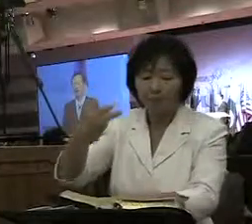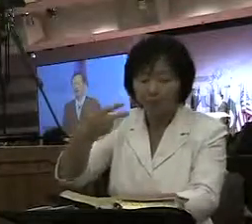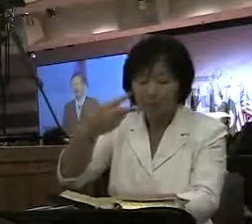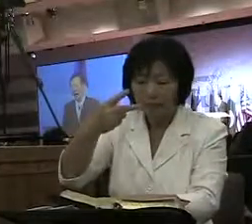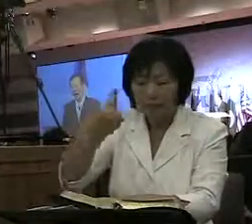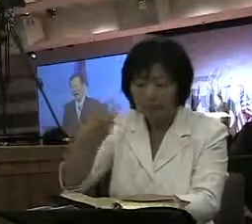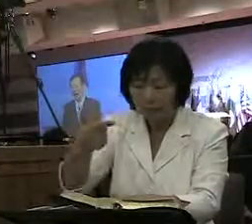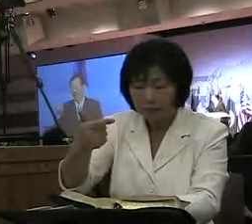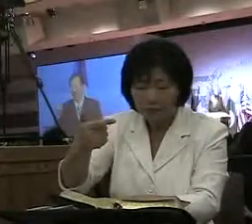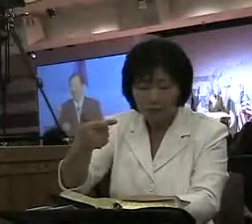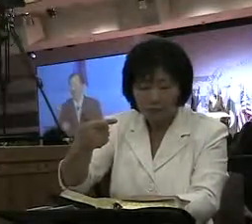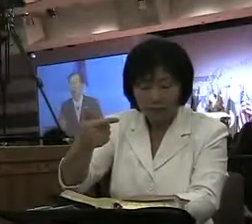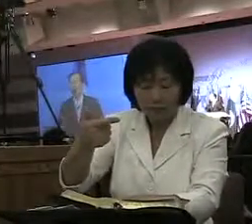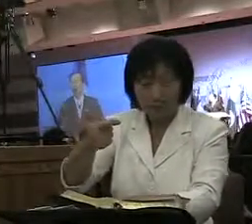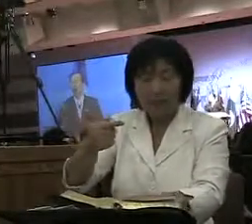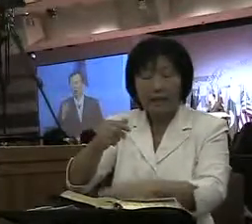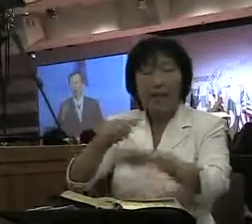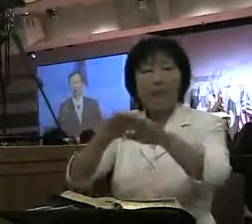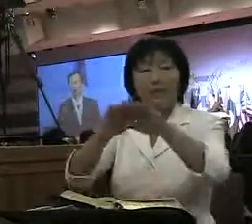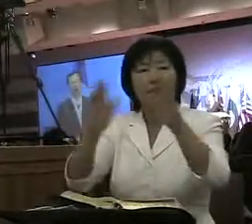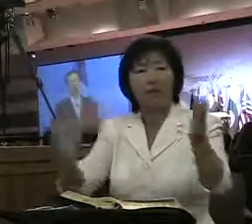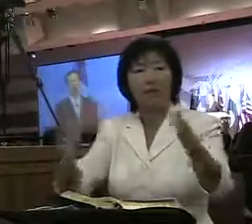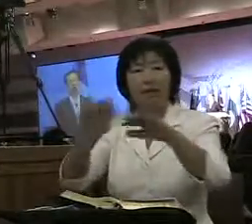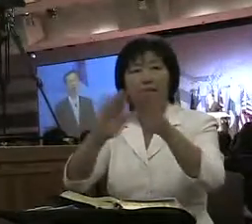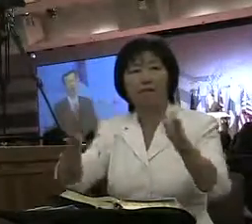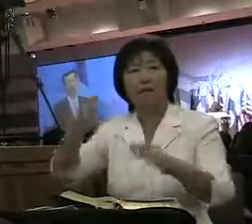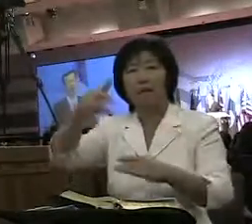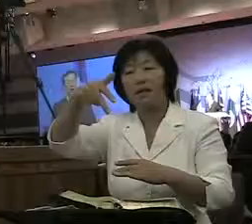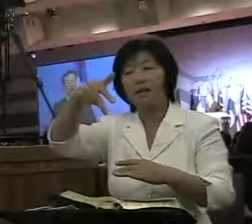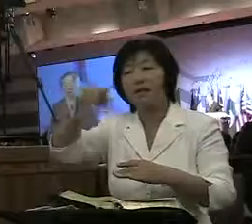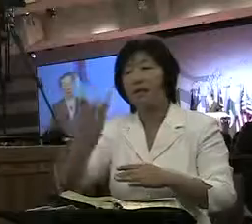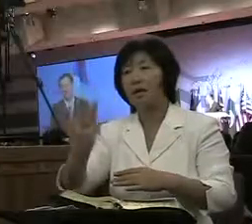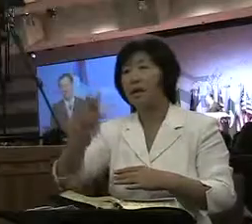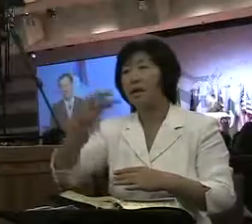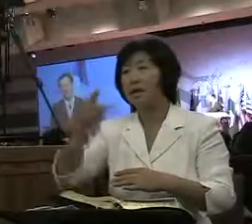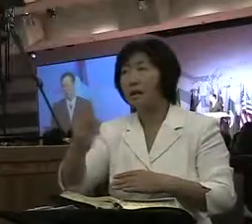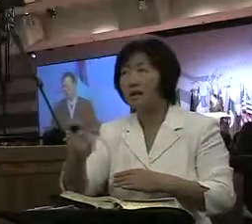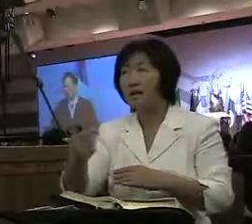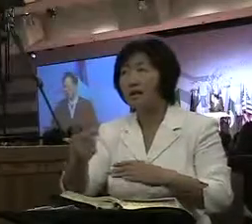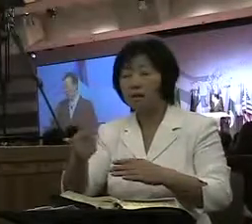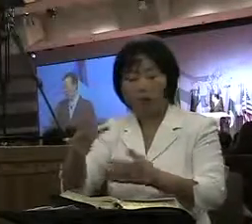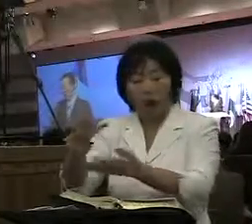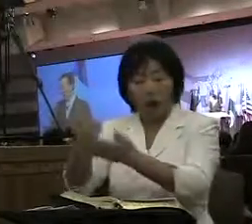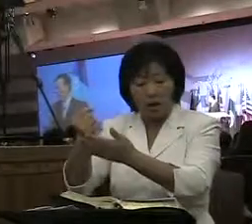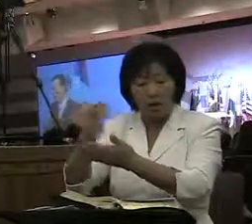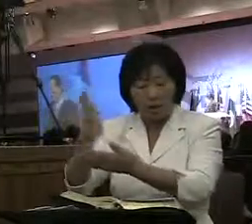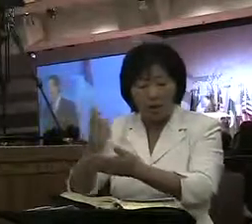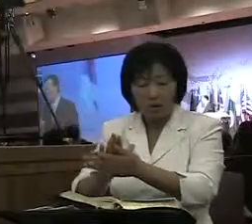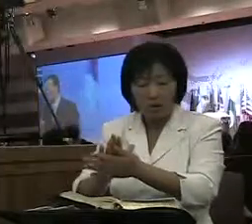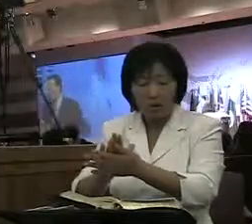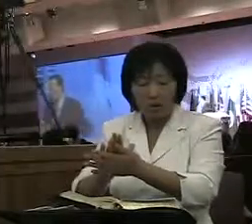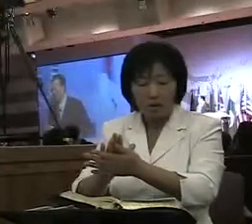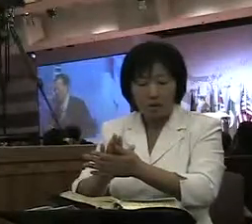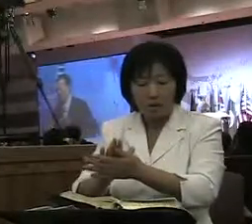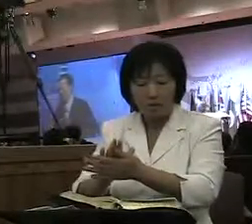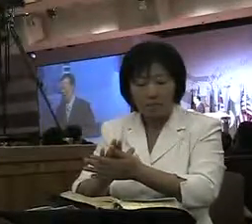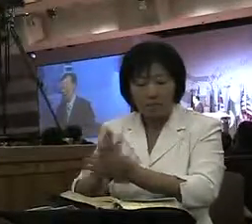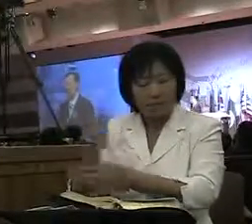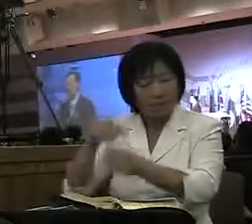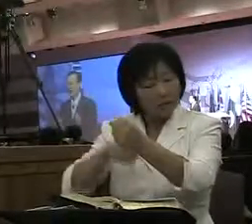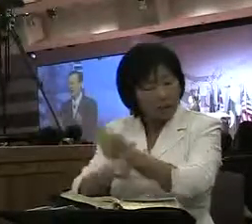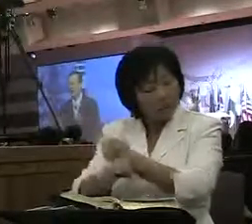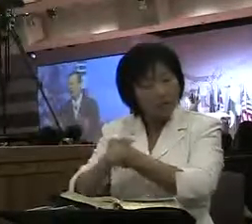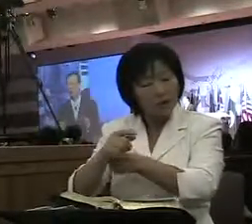되었다. 단에서 제단에서 얼털에서 취한 바 되었다고 말씀하고 있습니다. 여러분 이 말씀의 의미를 잘 생각해